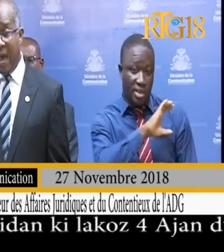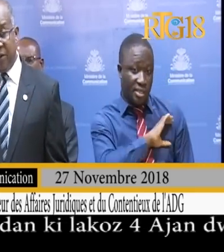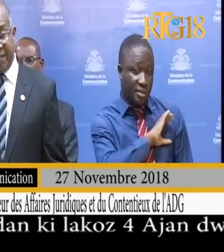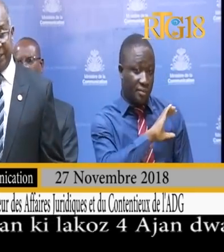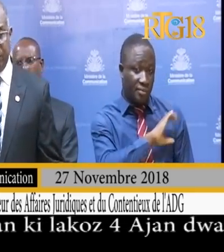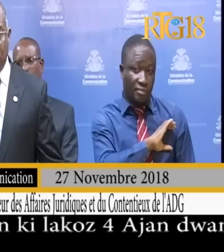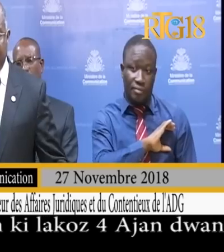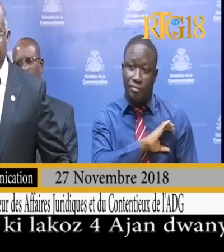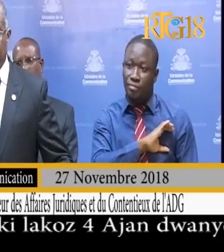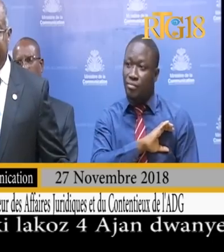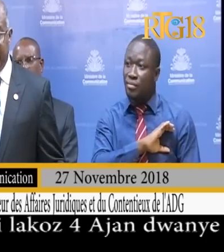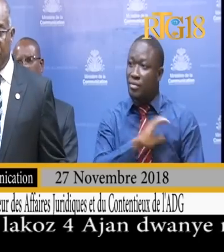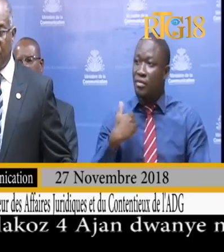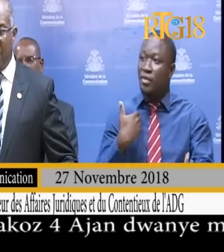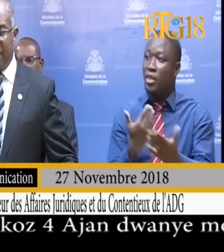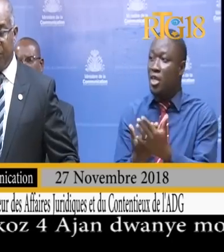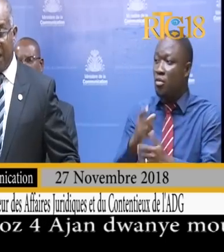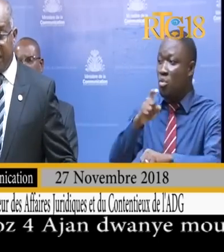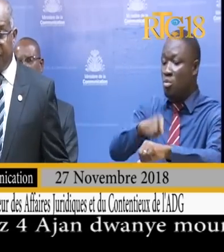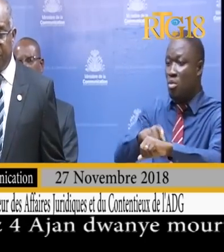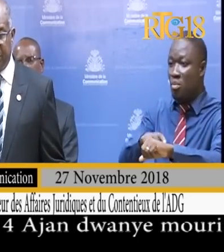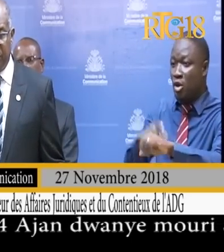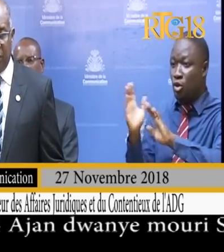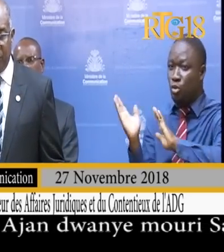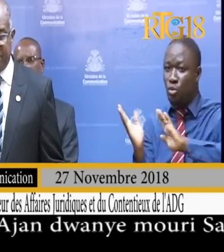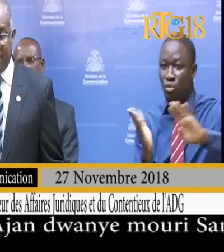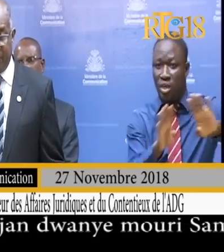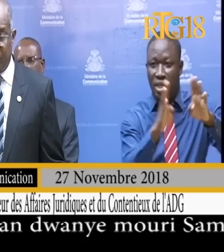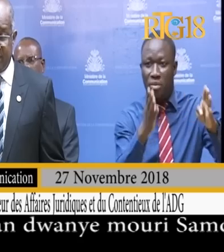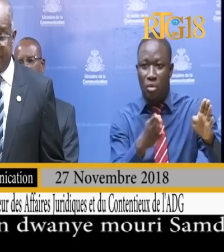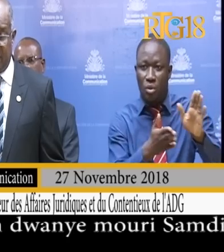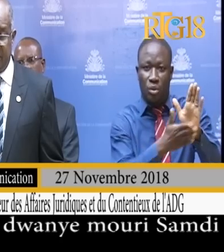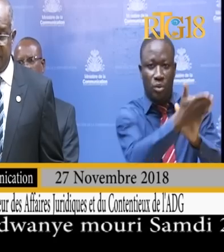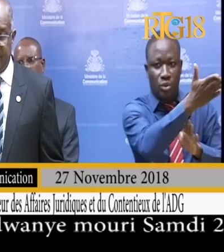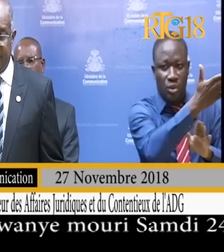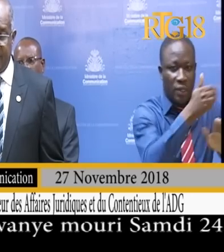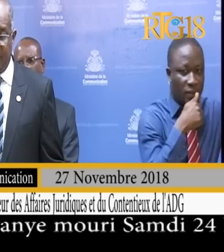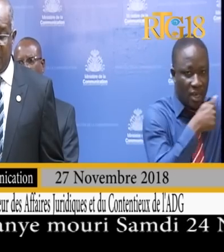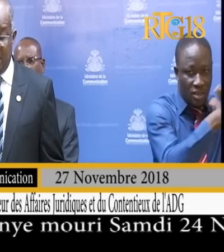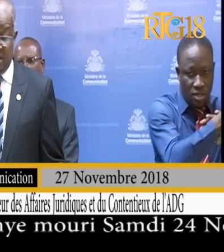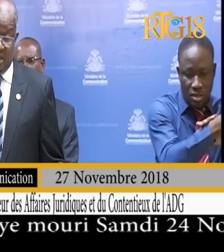Et a yon sèten mouman, yon kite bi ou douane nan pou yon al refüje ou nan komisari a polis.